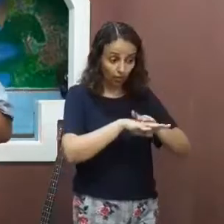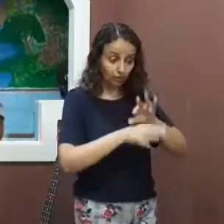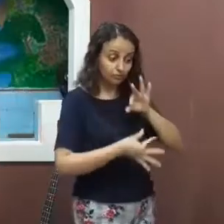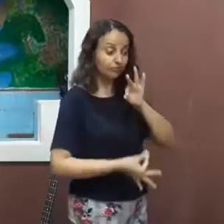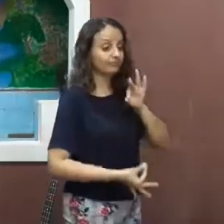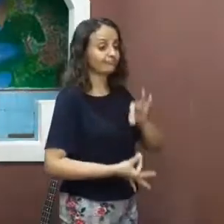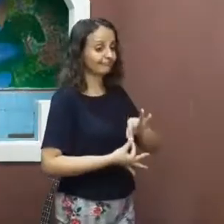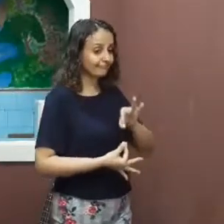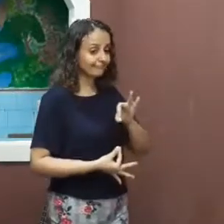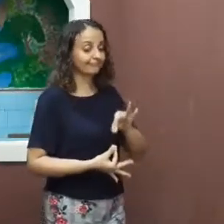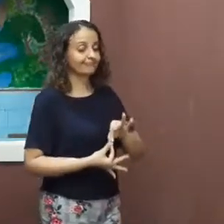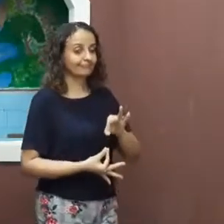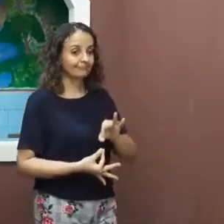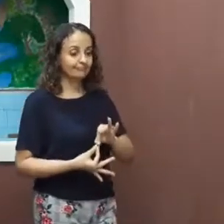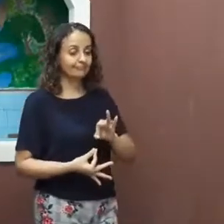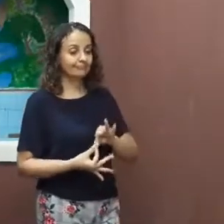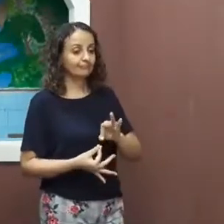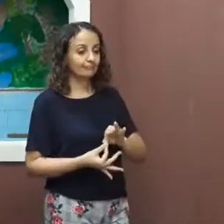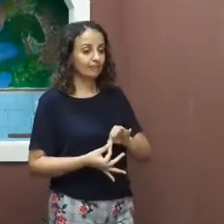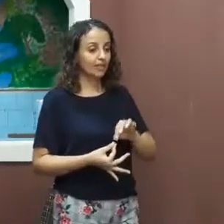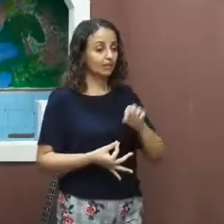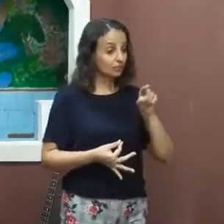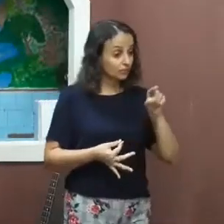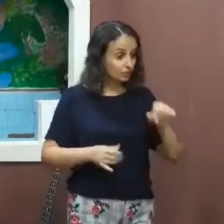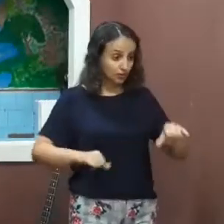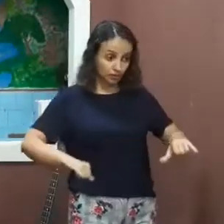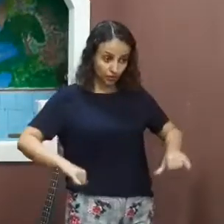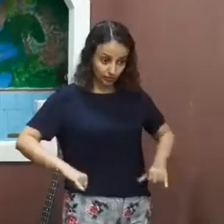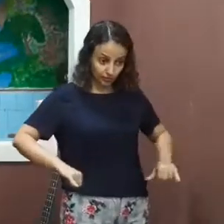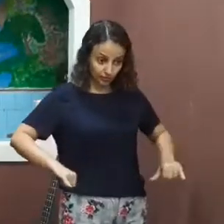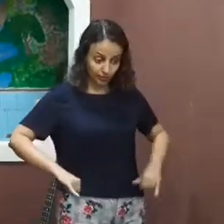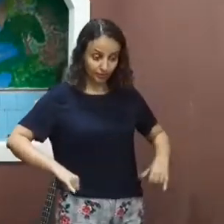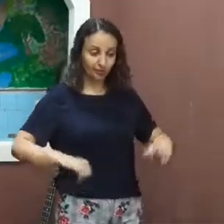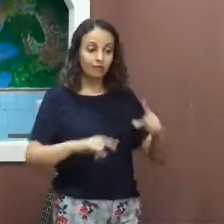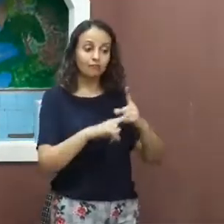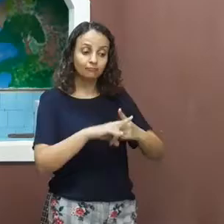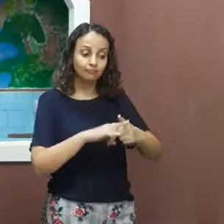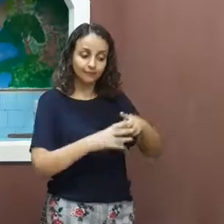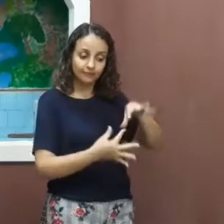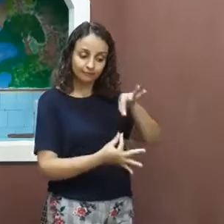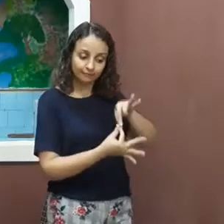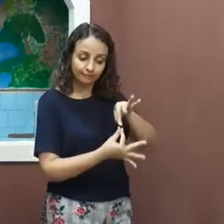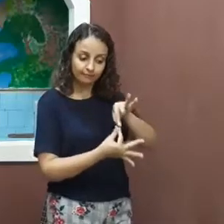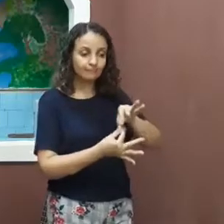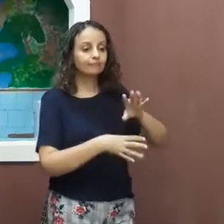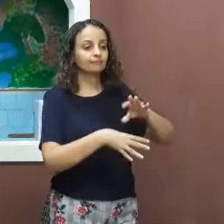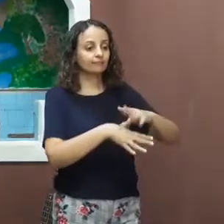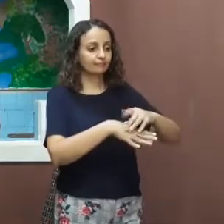espiritual. Você sofre por questões espirituais,